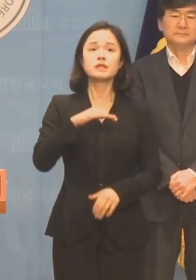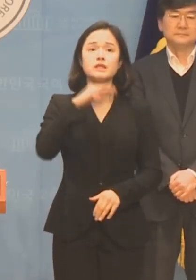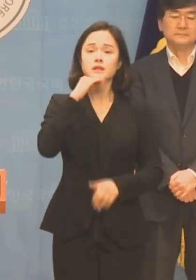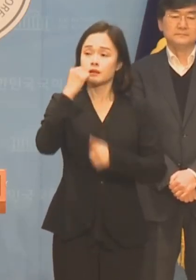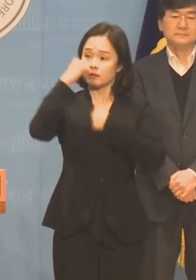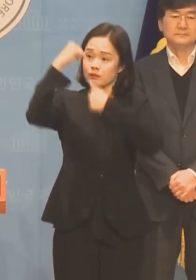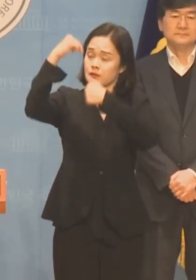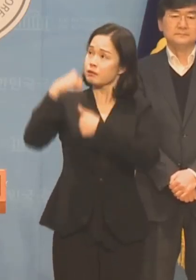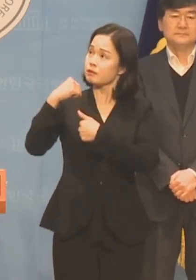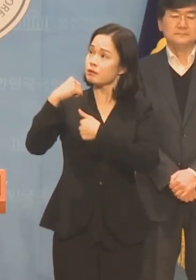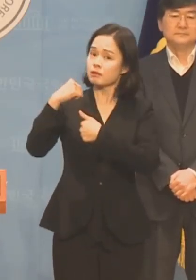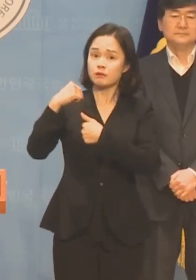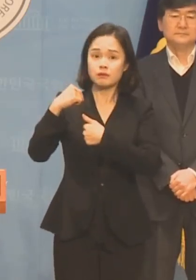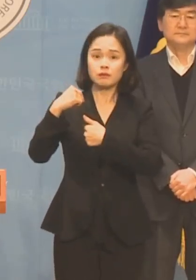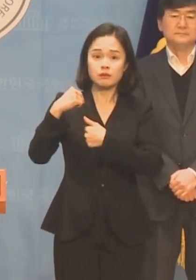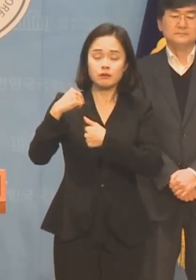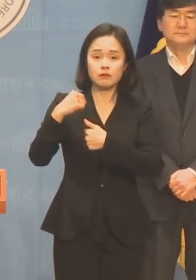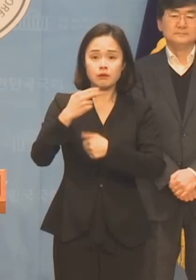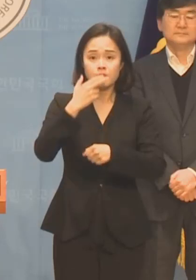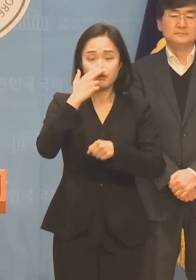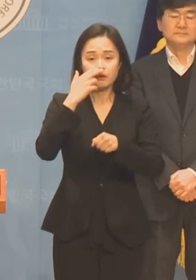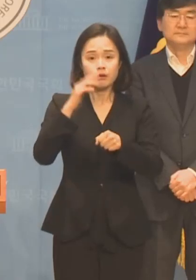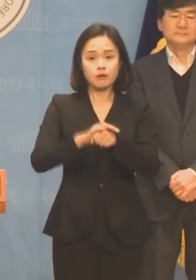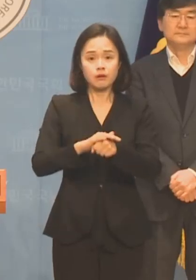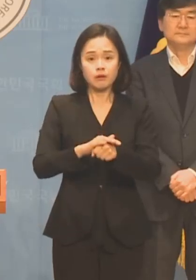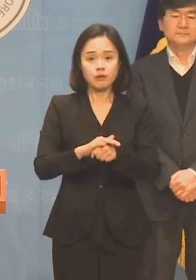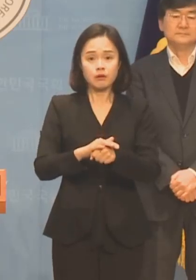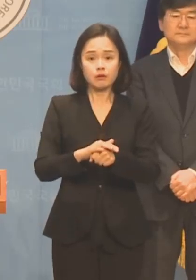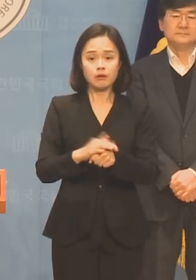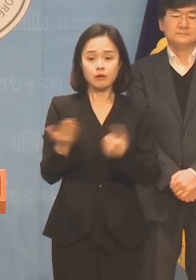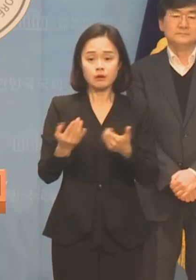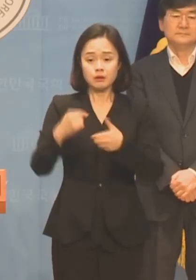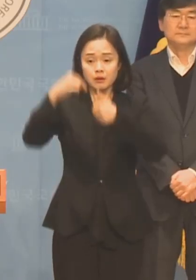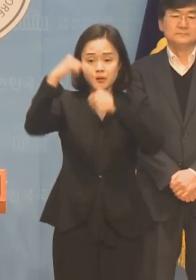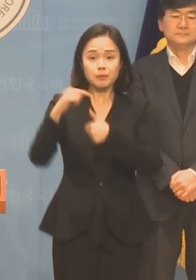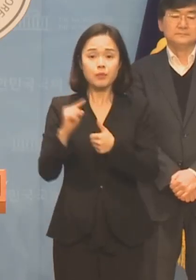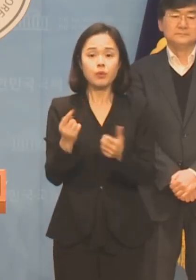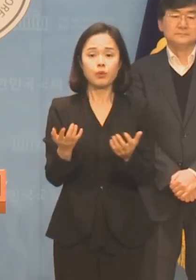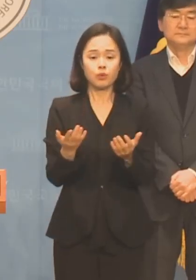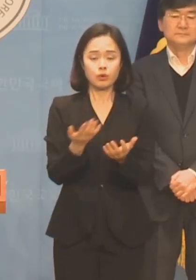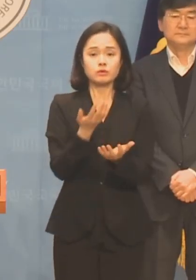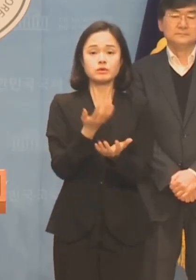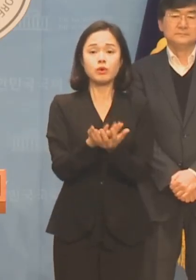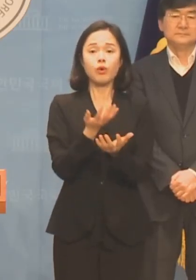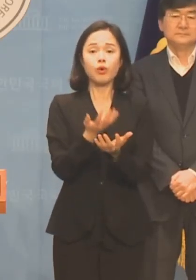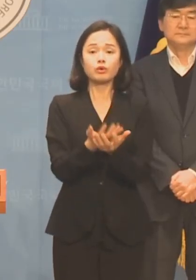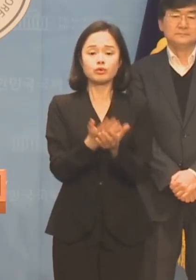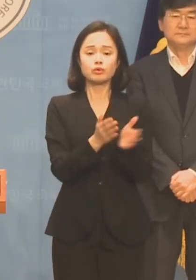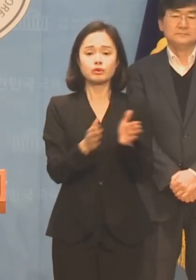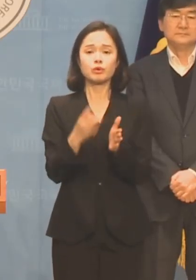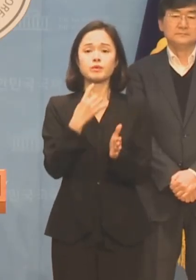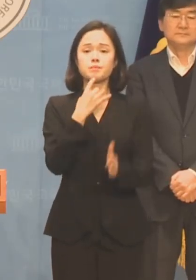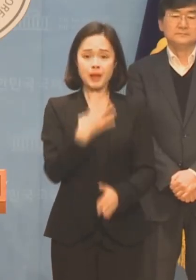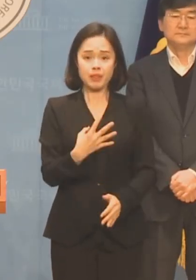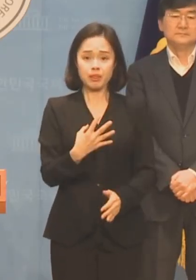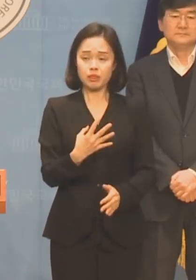이후에도 단순 자료 정리 그 작업에 투입이 돼서 특파원이나